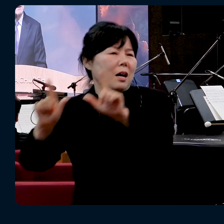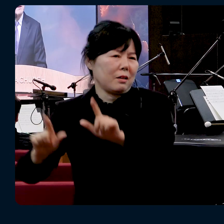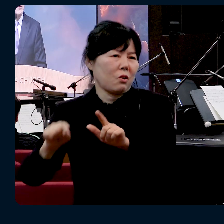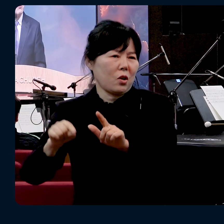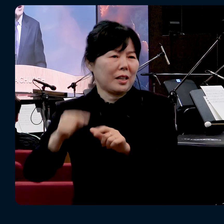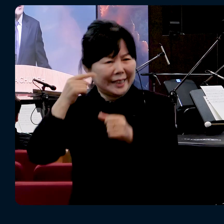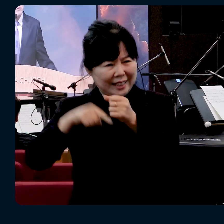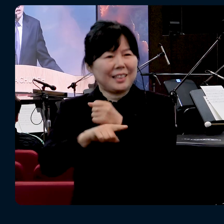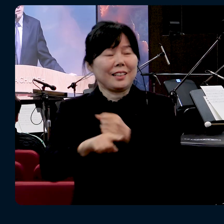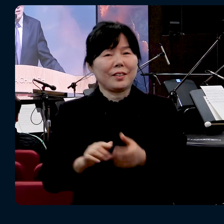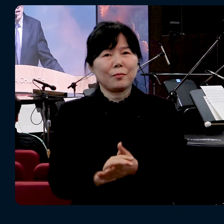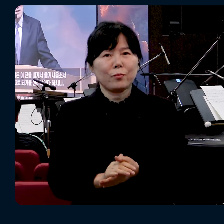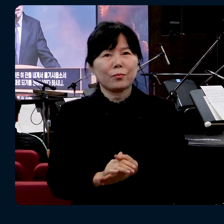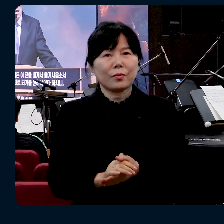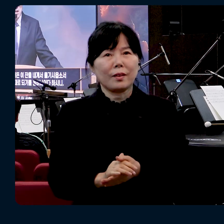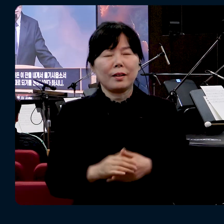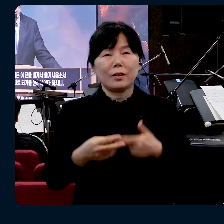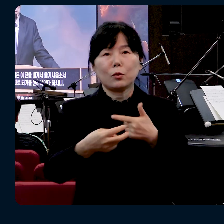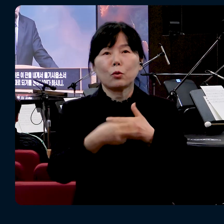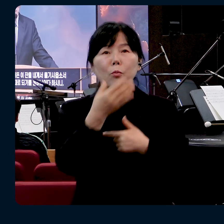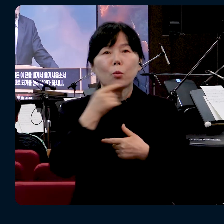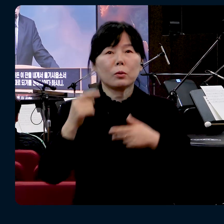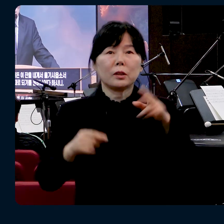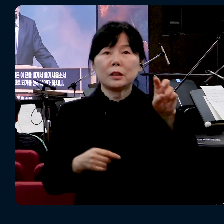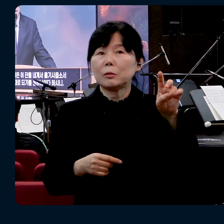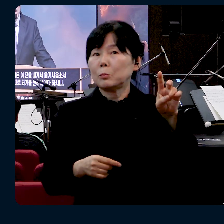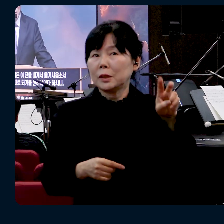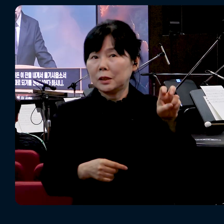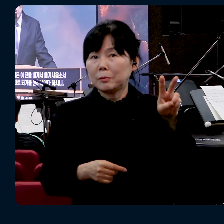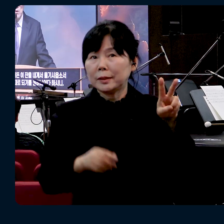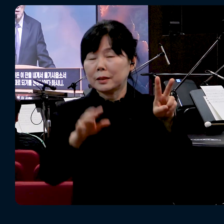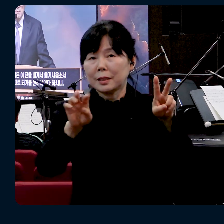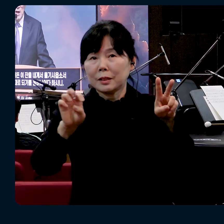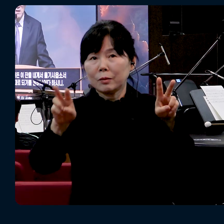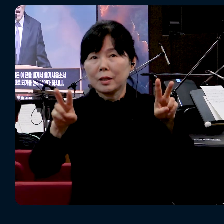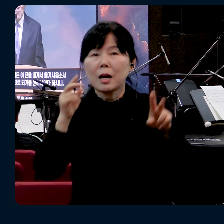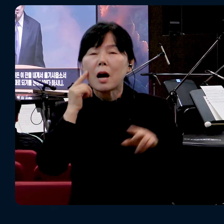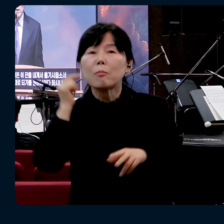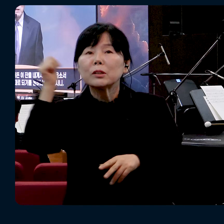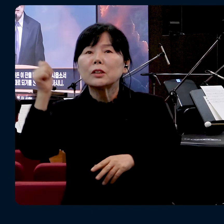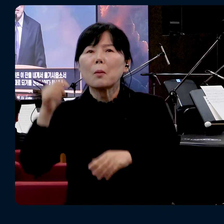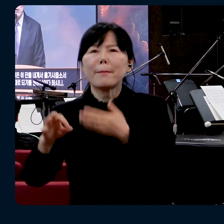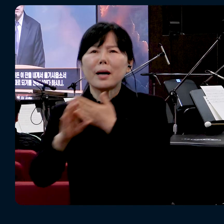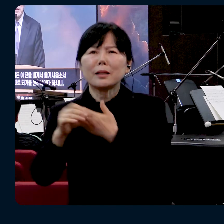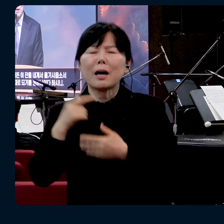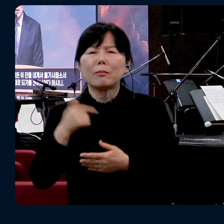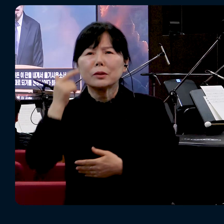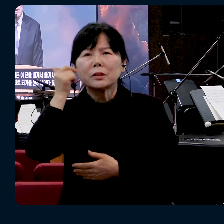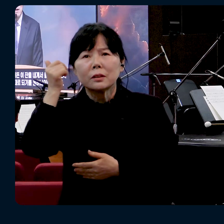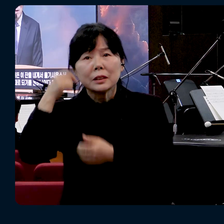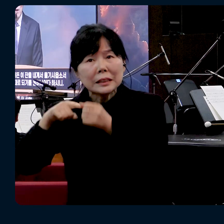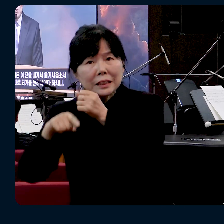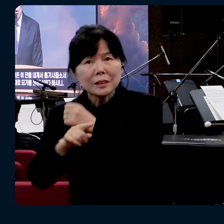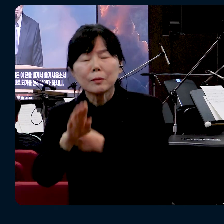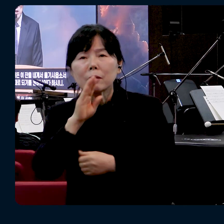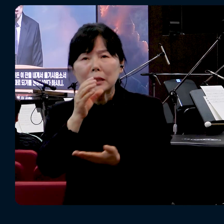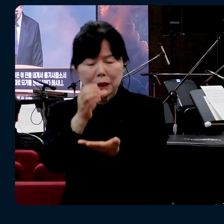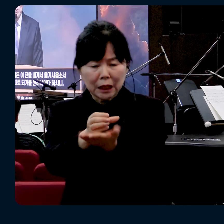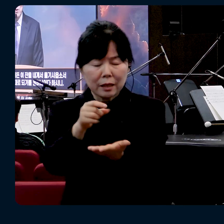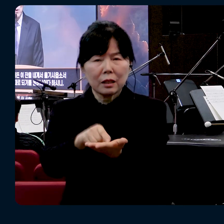고민이었습니다. 누가복음 22장 42절, 이르시되 아버지여 만일 아버지의 뜻이거든 이 잔을